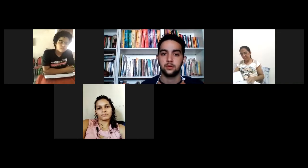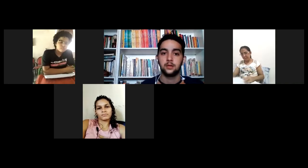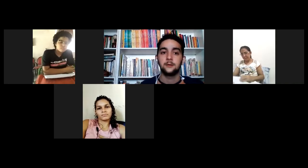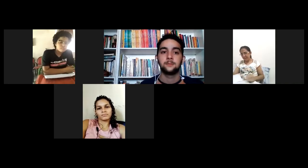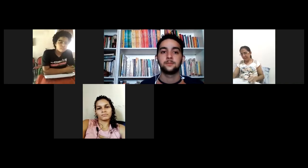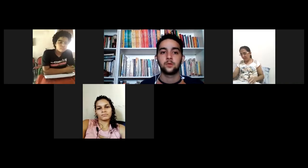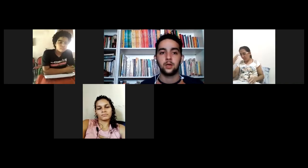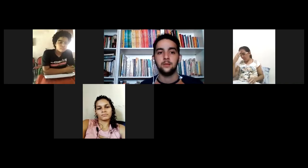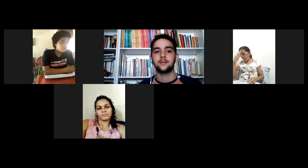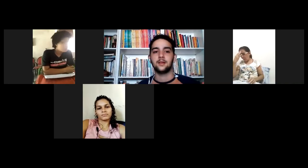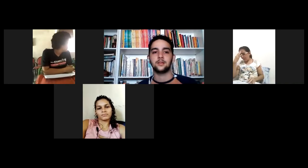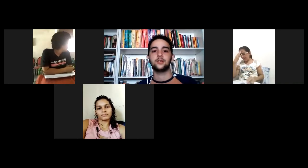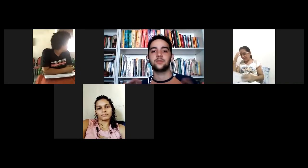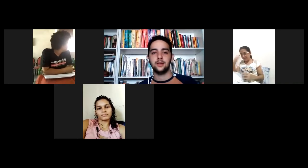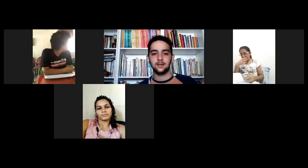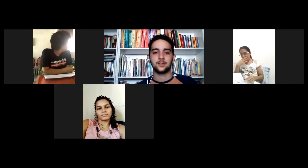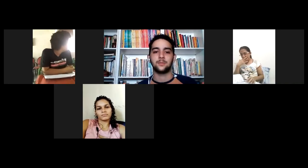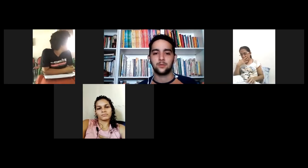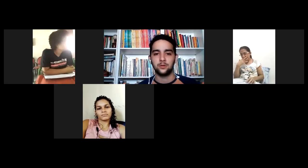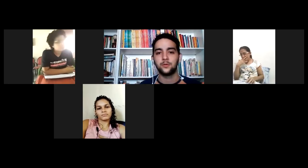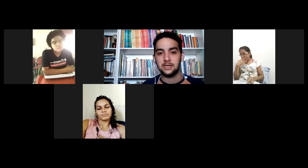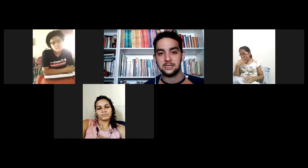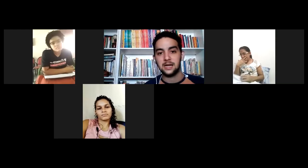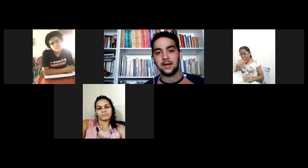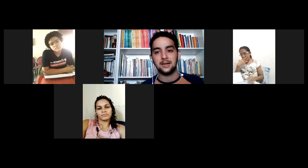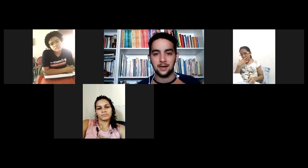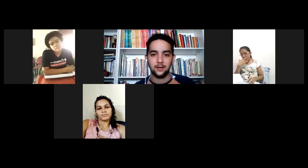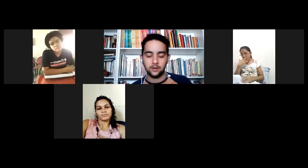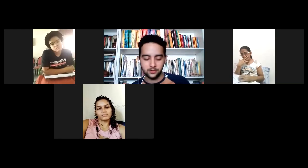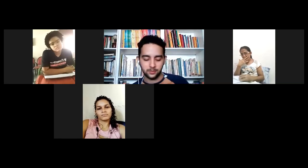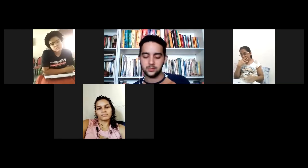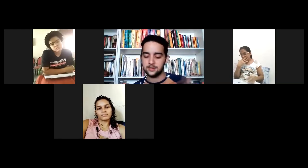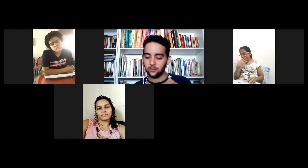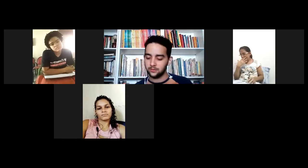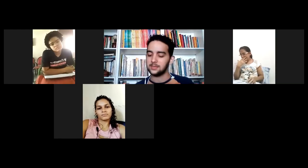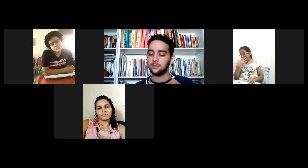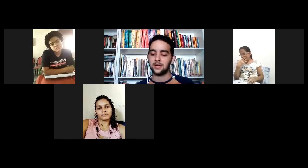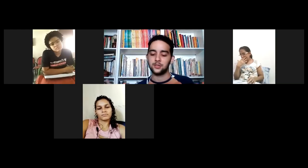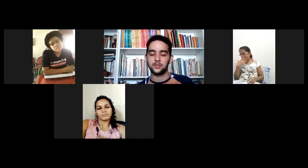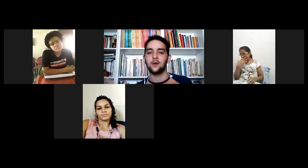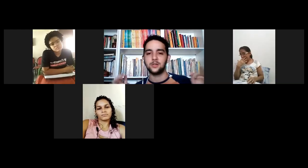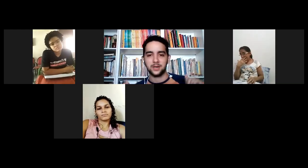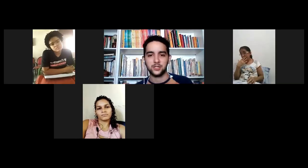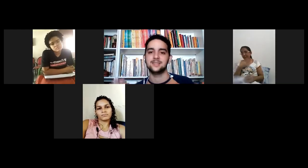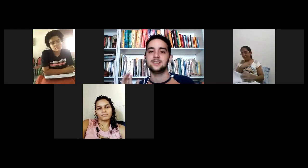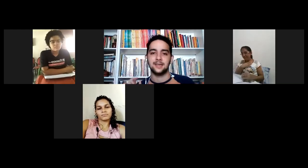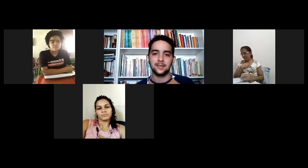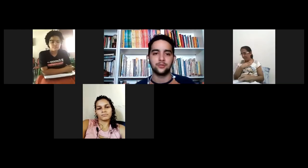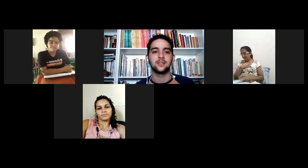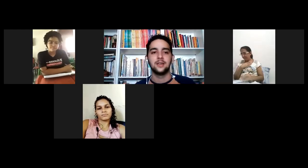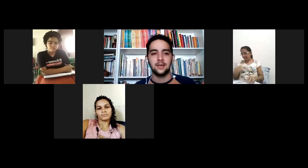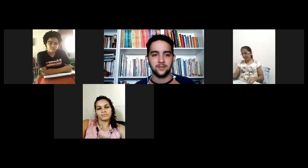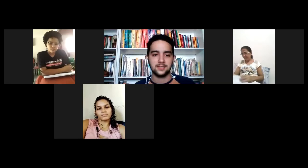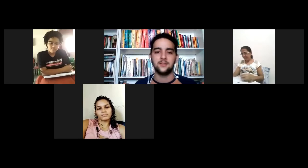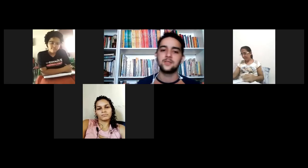prova. Ok? Mas aí a gente vai deixar para quando for iniciar, aí eu aviso para vocês, agora vai ser a parte de realmente praticar esses